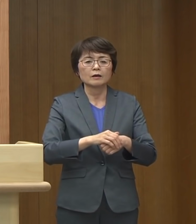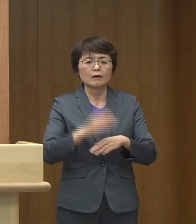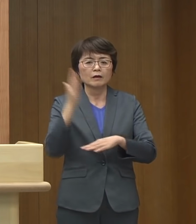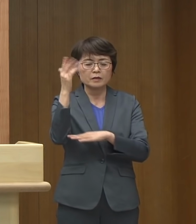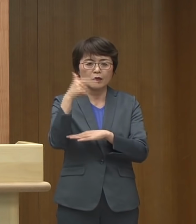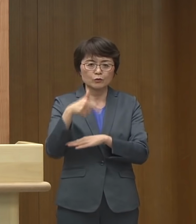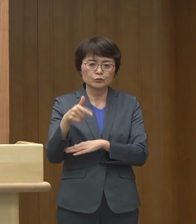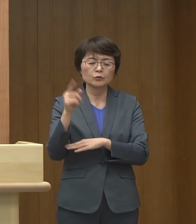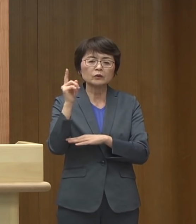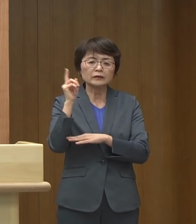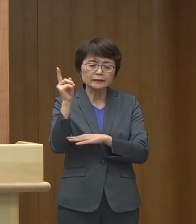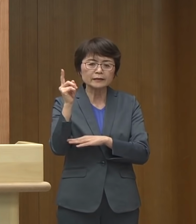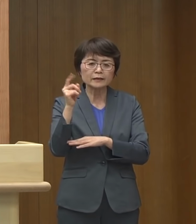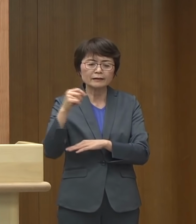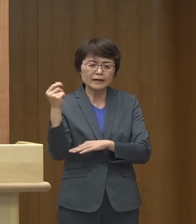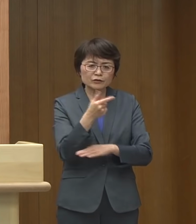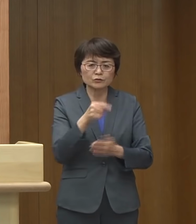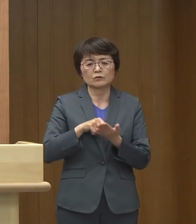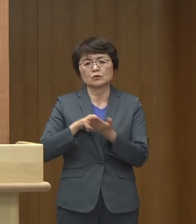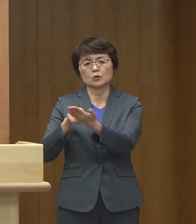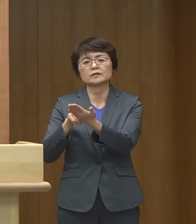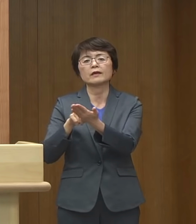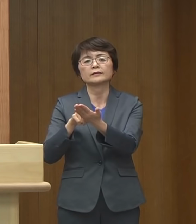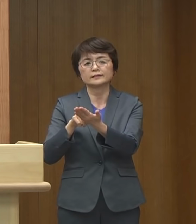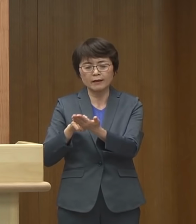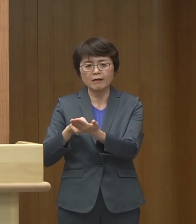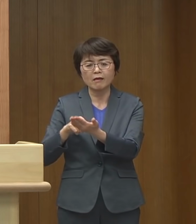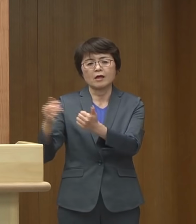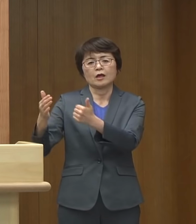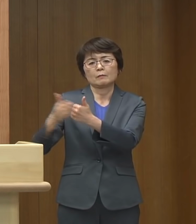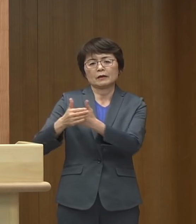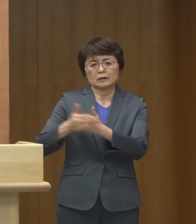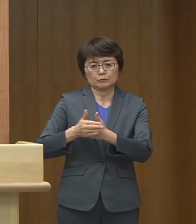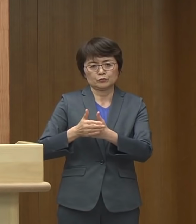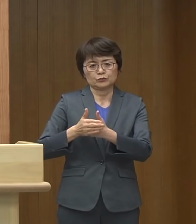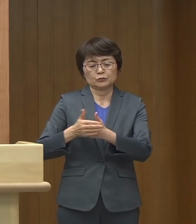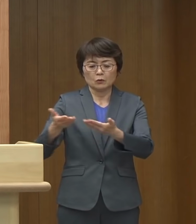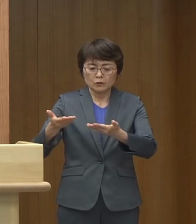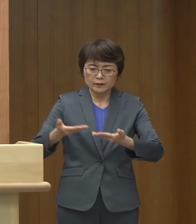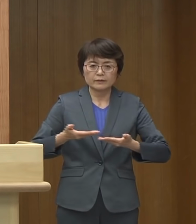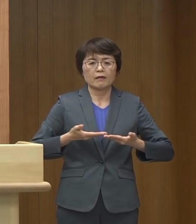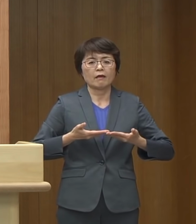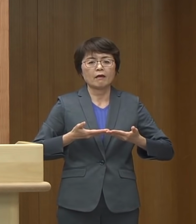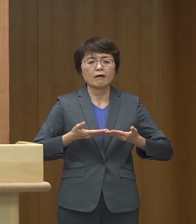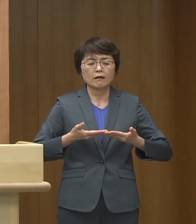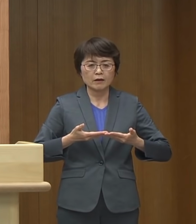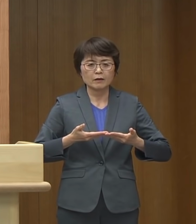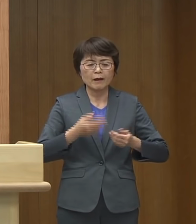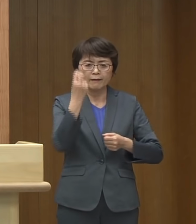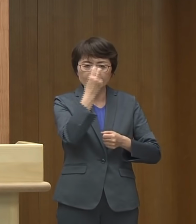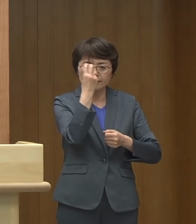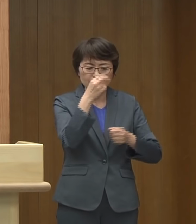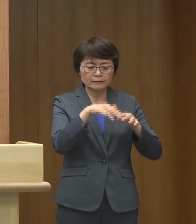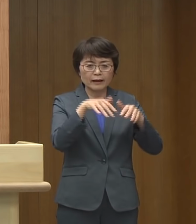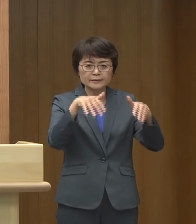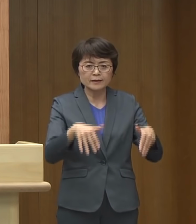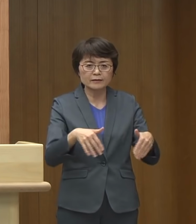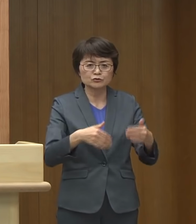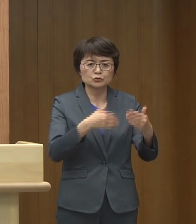緊急の要請をいたしまして、国からの全面的なバックアップを受けつつですね、検査体制の充実